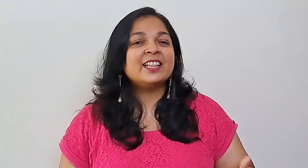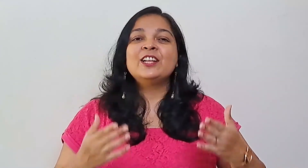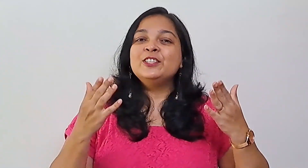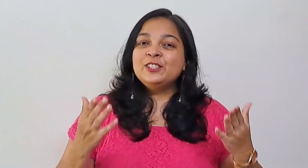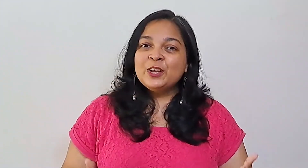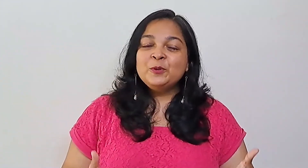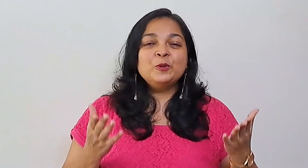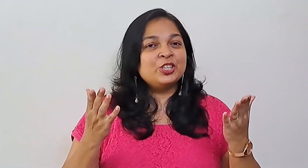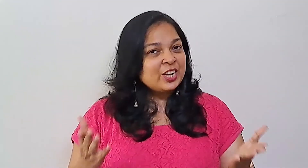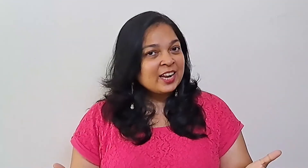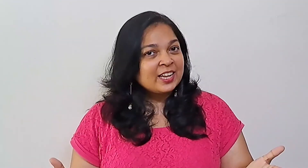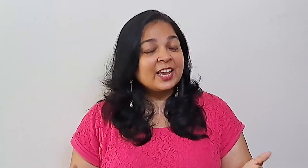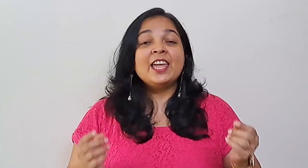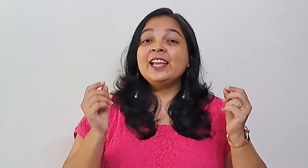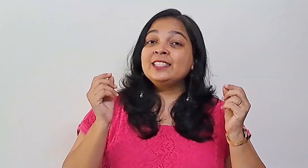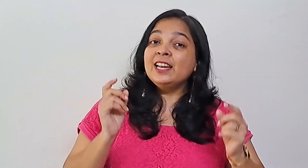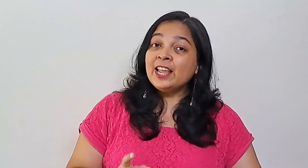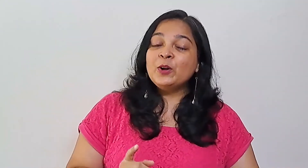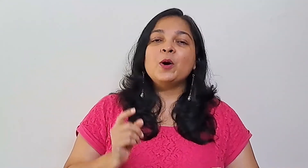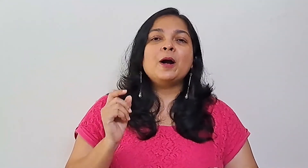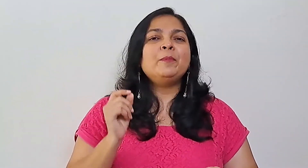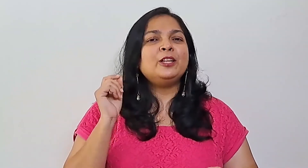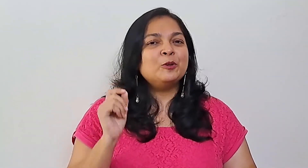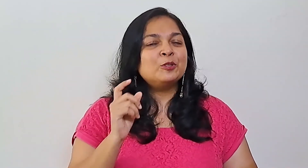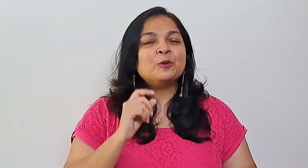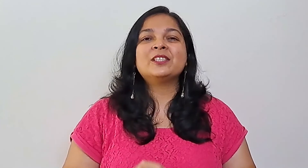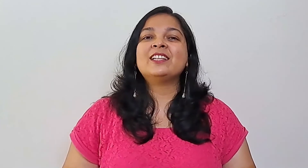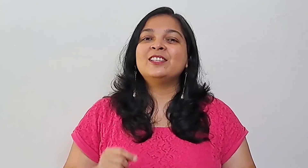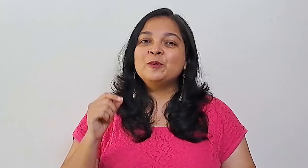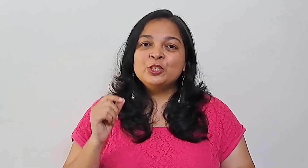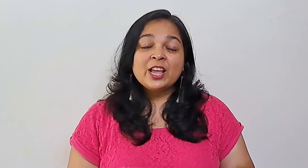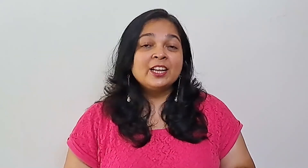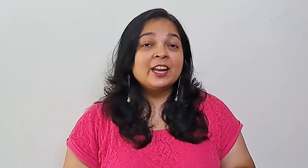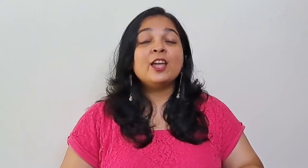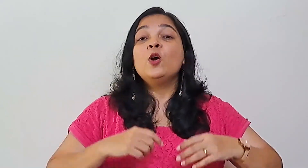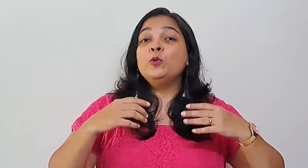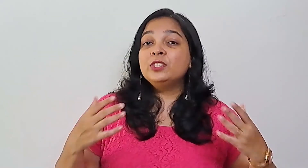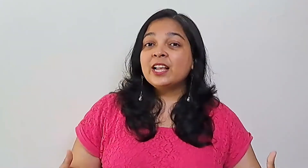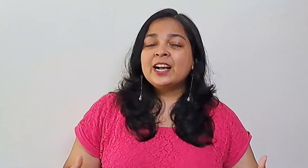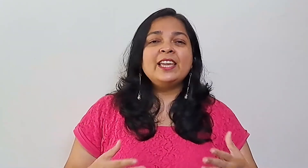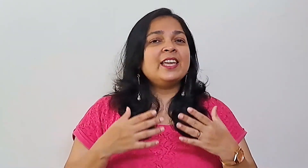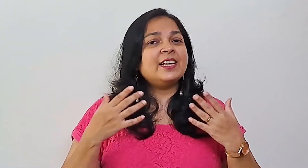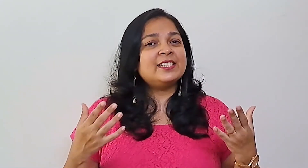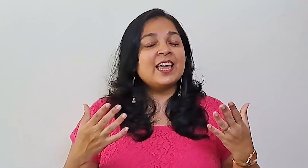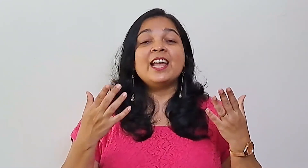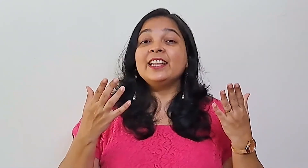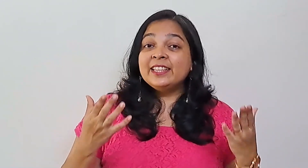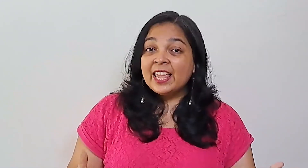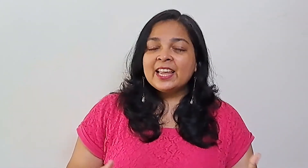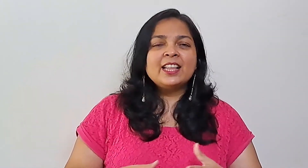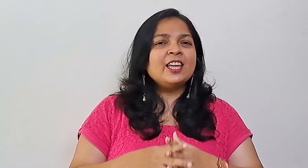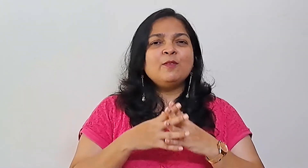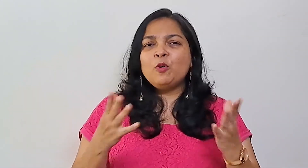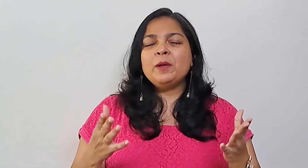ਜ਼ਰੂਰ ਸ਼ੇਅਰ ਕਰੋ। ਇਸ ਲਿੰਕ ਨੂੰ ਆਪਣੇ ਦੋਸਤਾਂ ਨਾਲ ਜ਼ਰੂਰ ਸ਼ੇਅਰ ਕਰੋ। ਉਹਨਾਂ ਨੂੰ ਕਹੋ ਕਿ ਇਹਨੂੰ ਦੇਖੋ ਤਾਂ